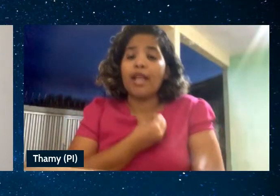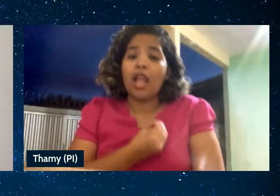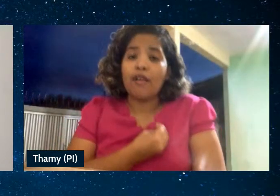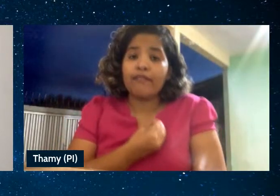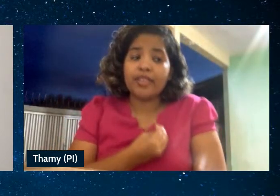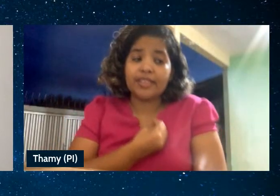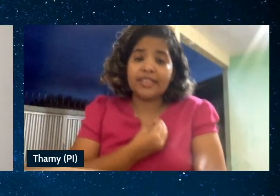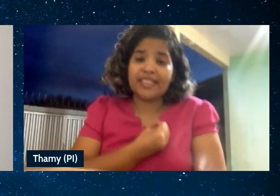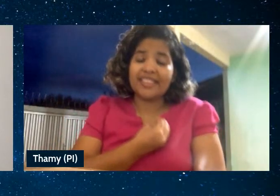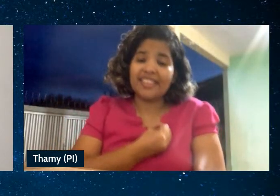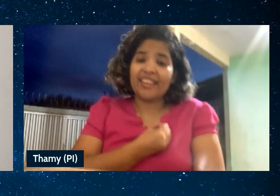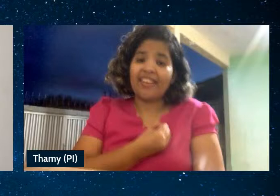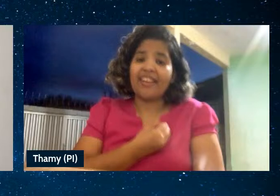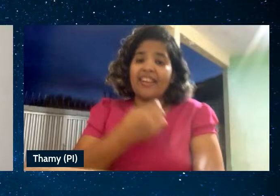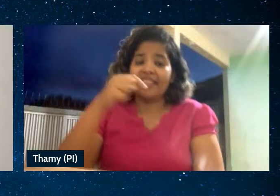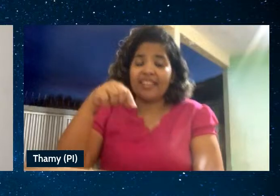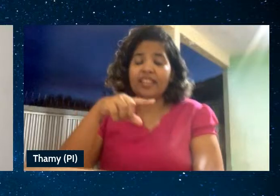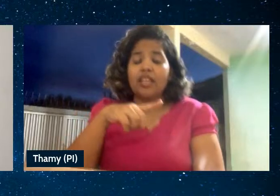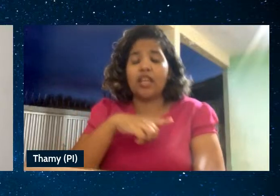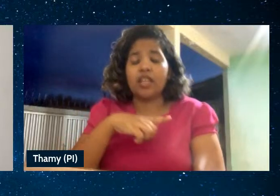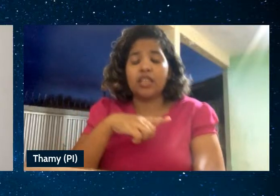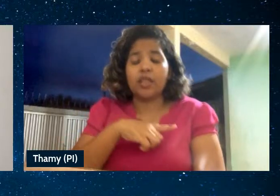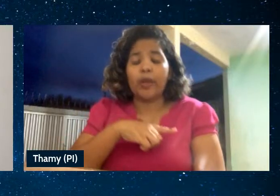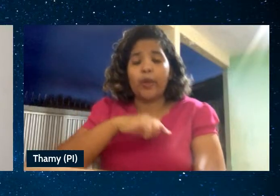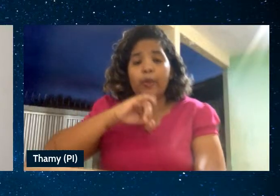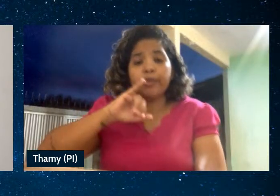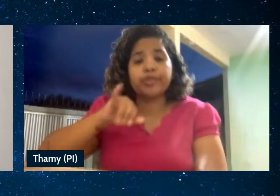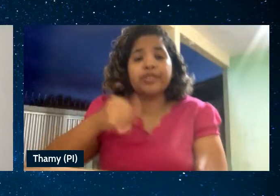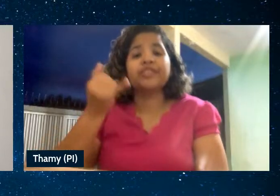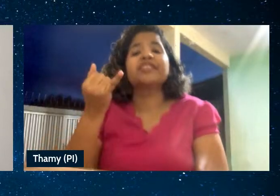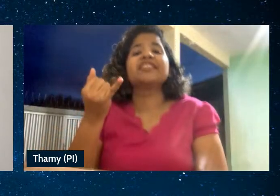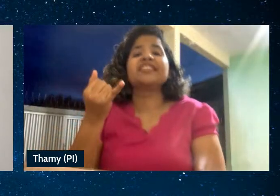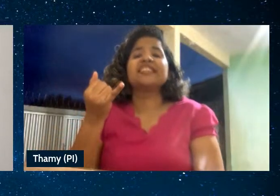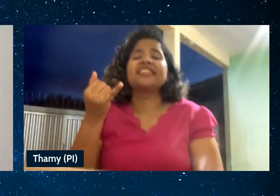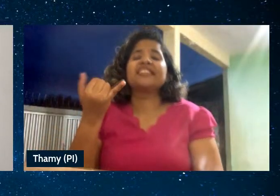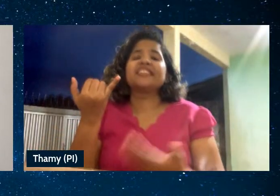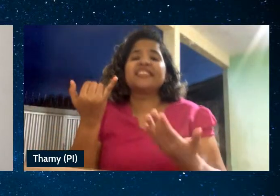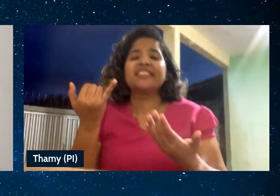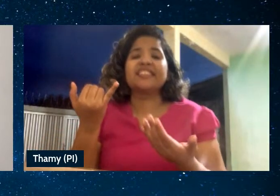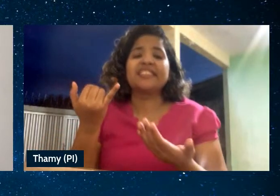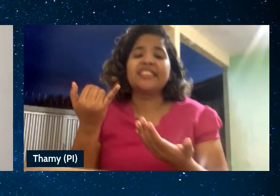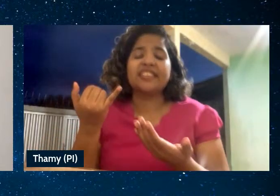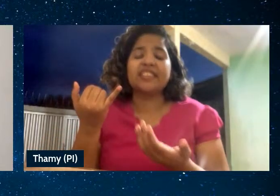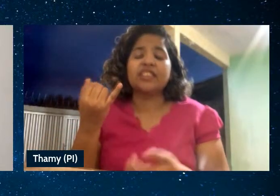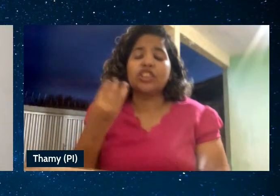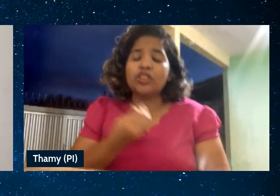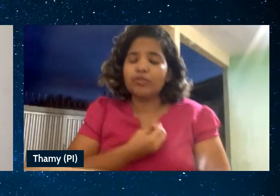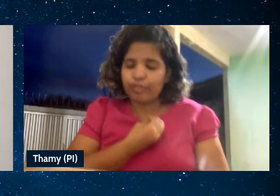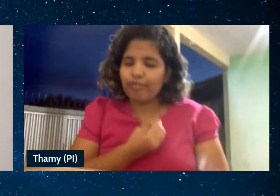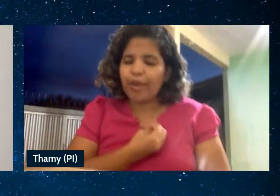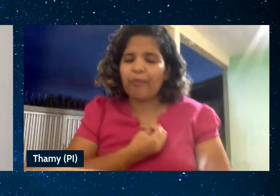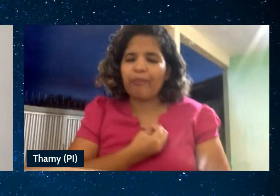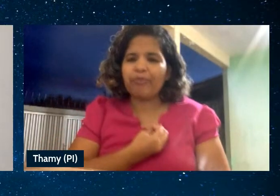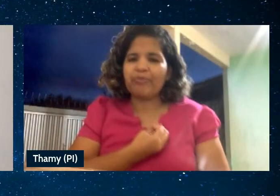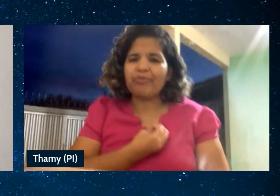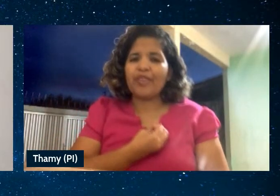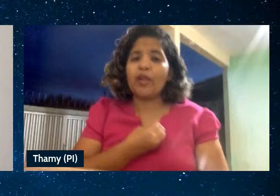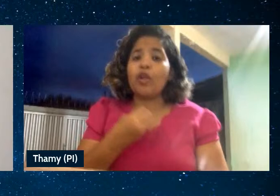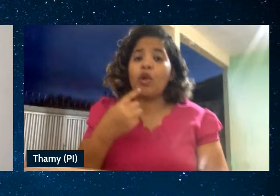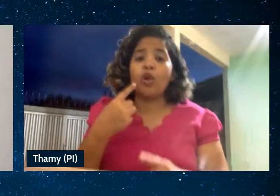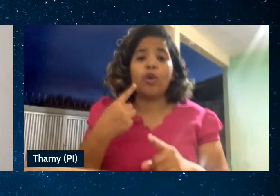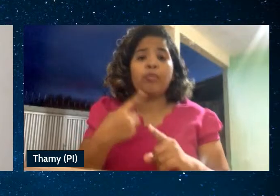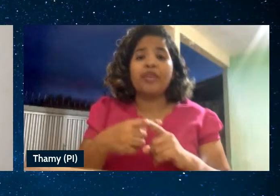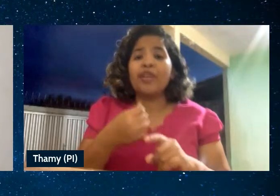a Aqui nós temos oportunidade de estar permanecendo nela Porque tantos foram